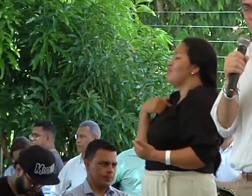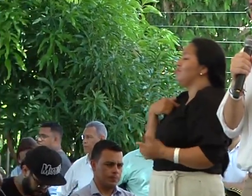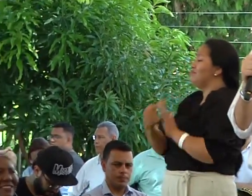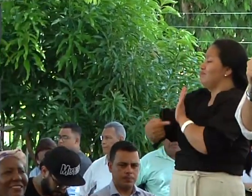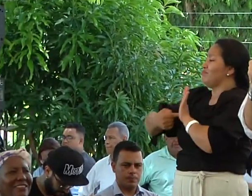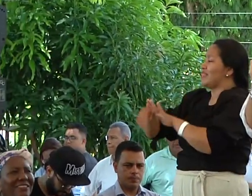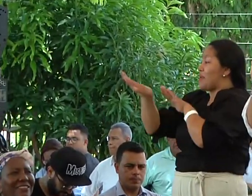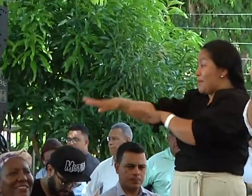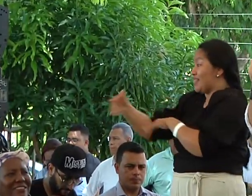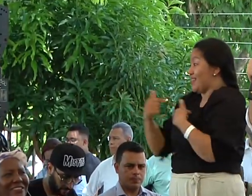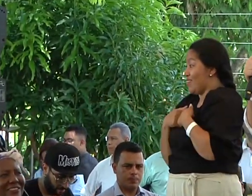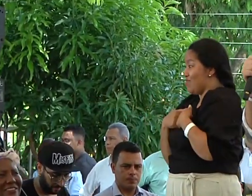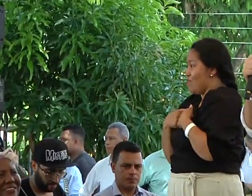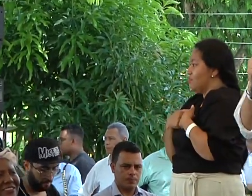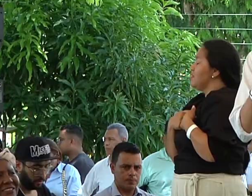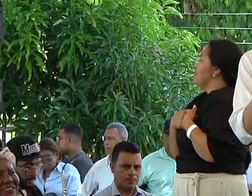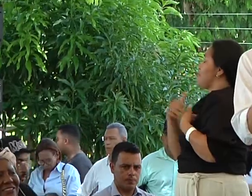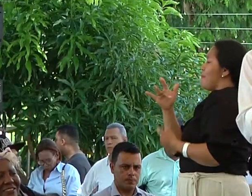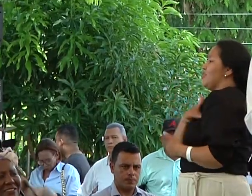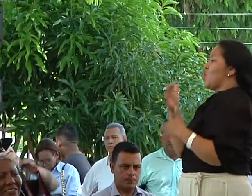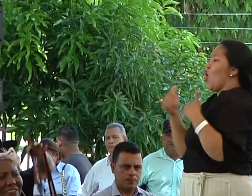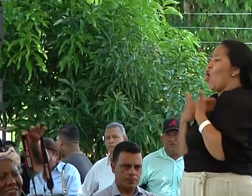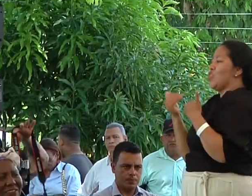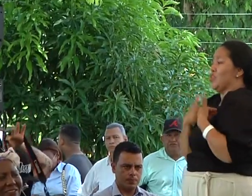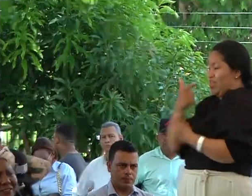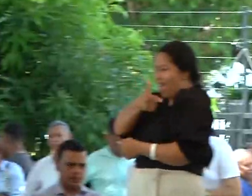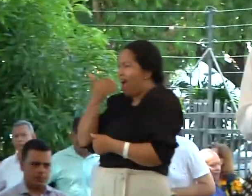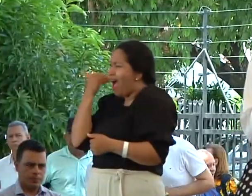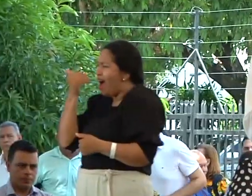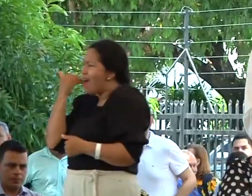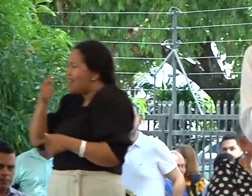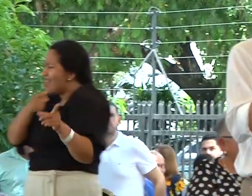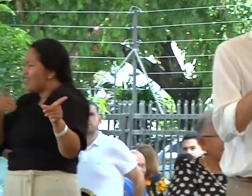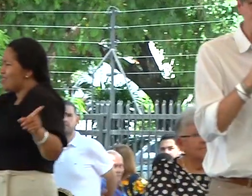Me siento orgulloso de seguir trabajando con ustedes. Le decía ahora a la rectora que desde muy